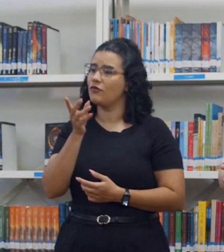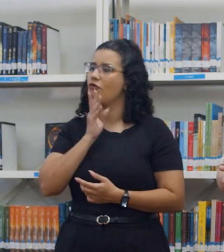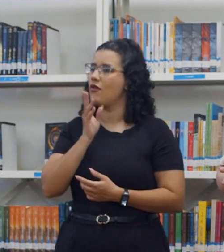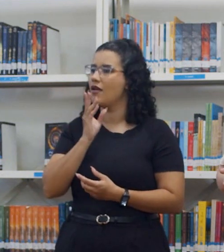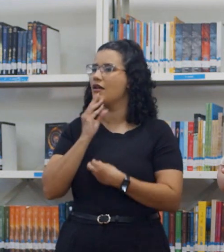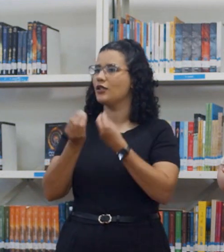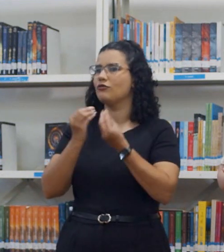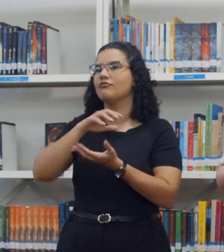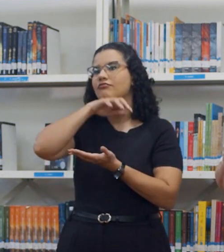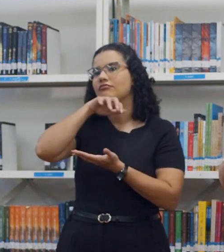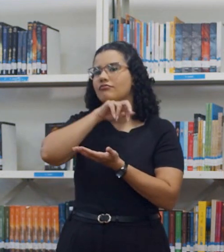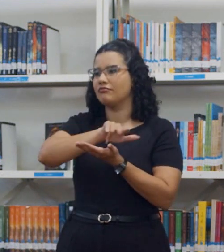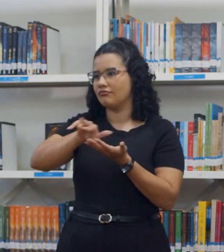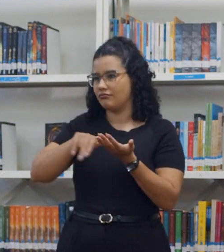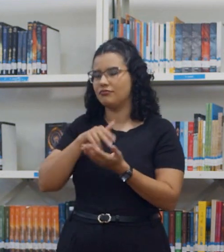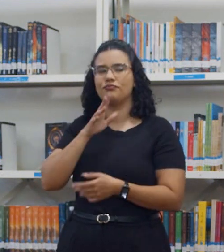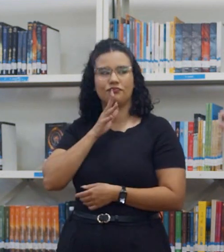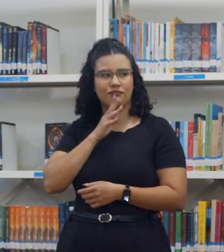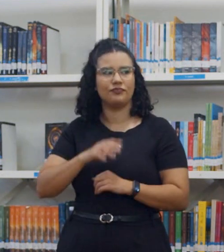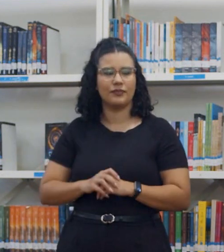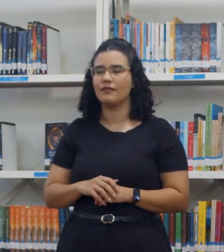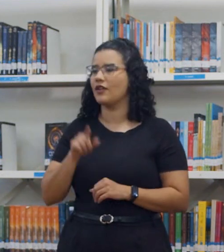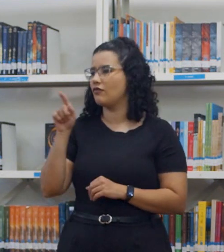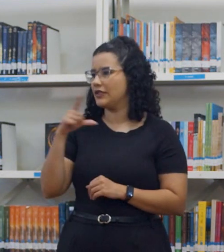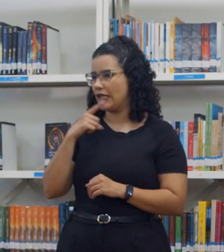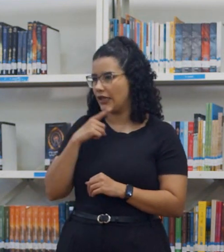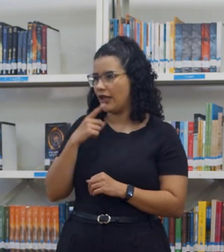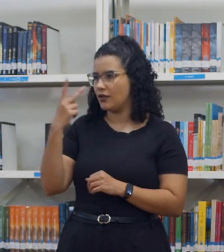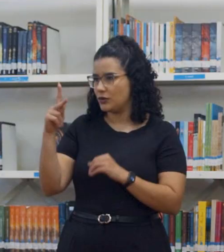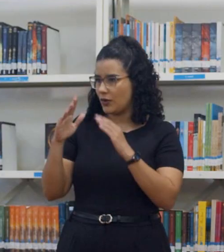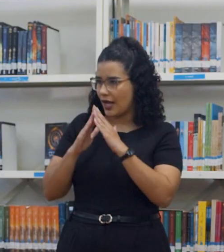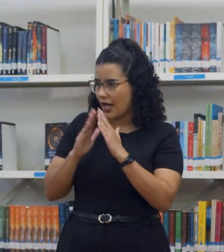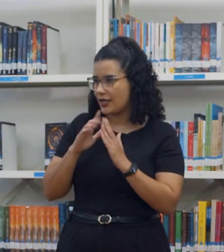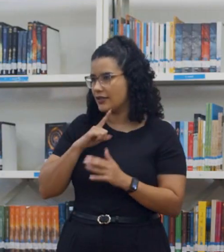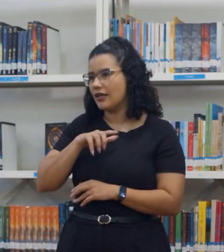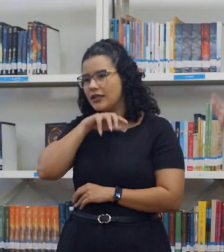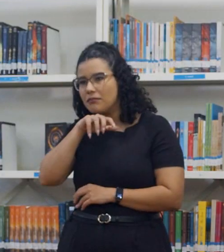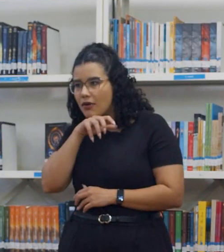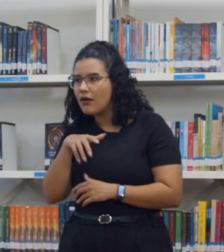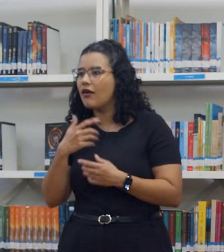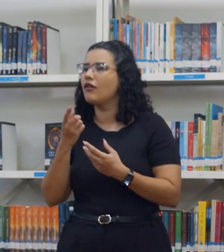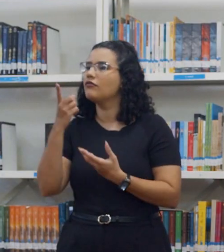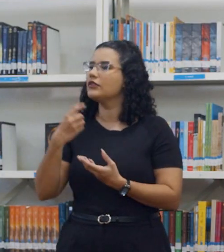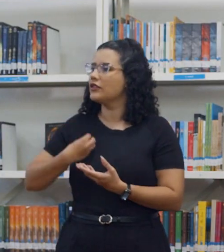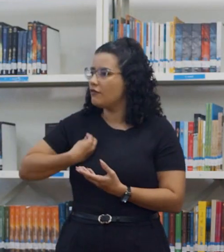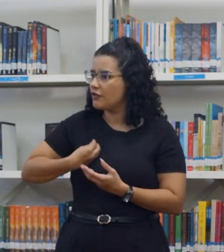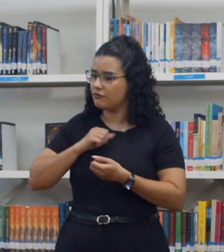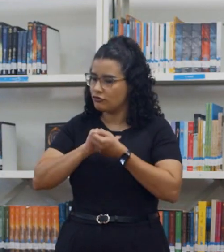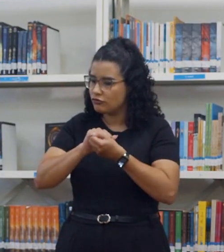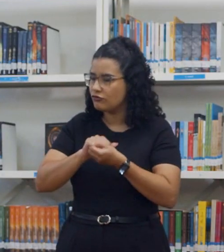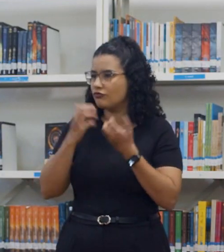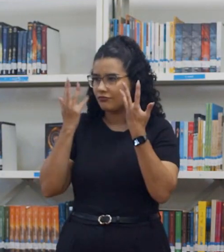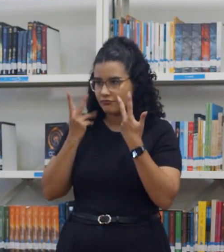os bichos. Conheço. Você tem uma ligação, você tem bichos em casa? Tenho. Você vive um cotidiano com esses